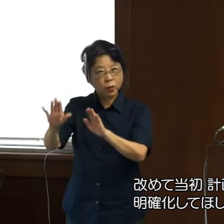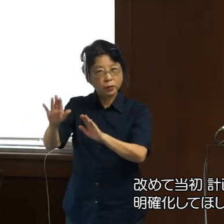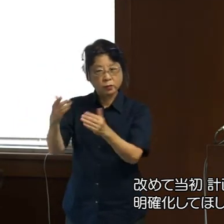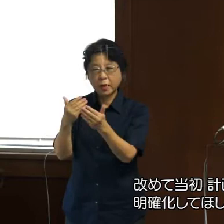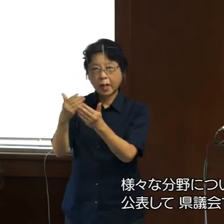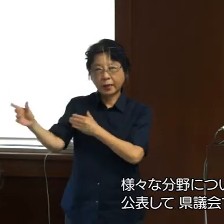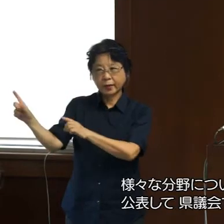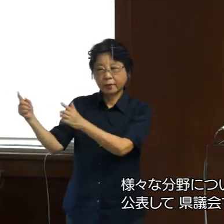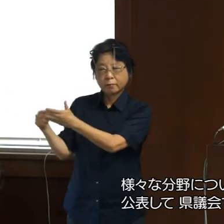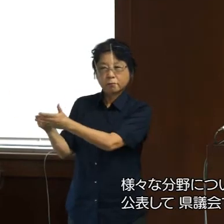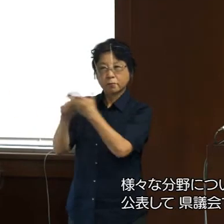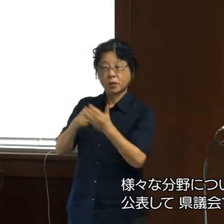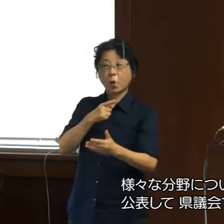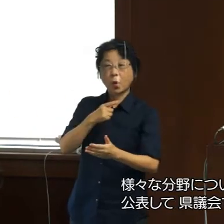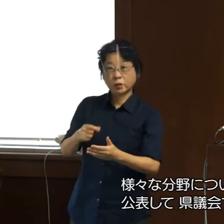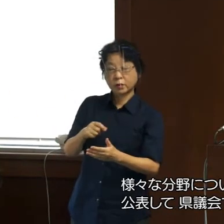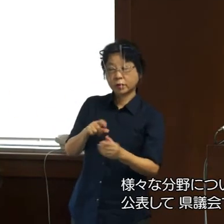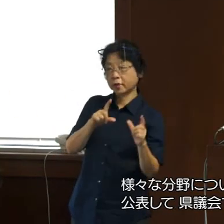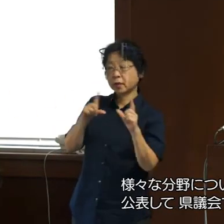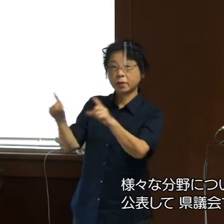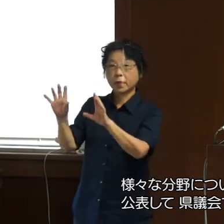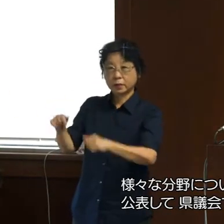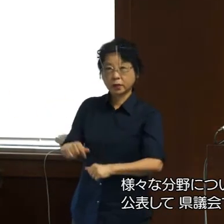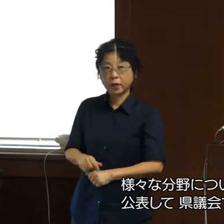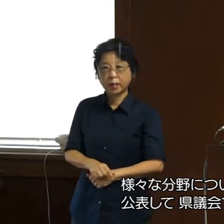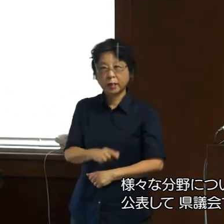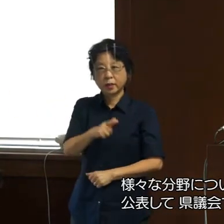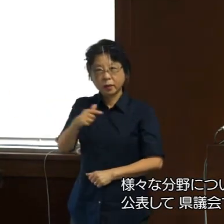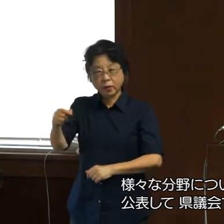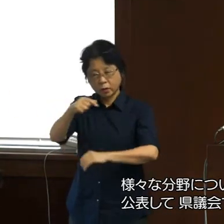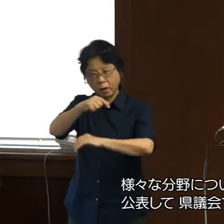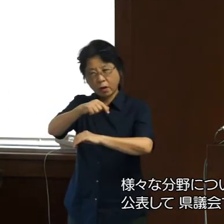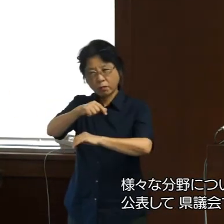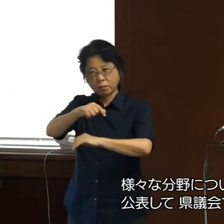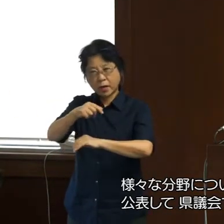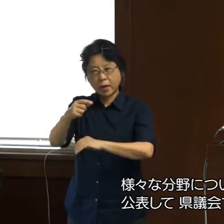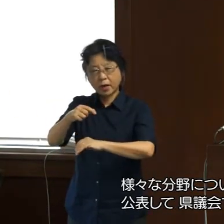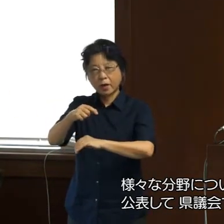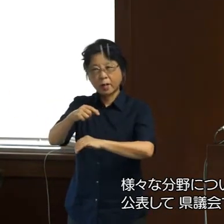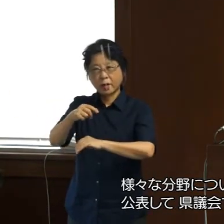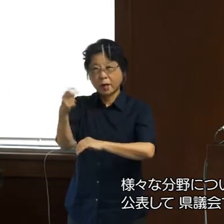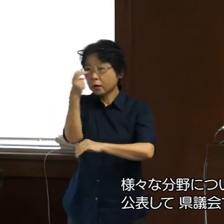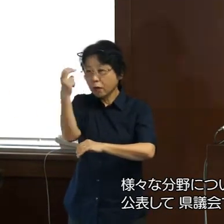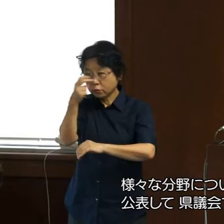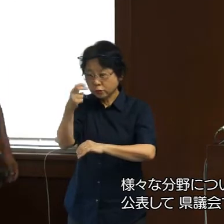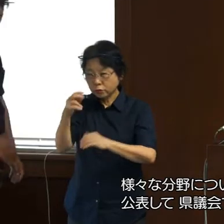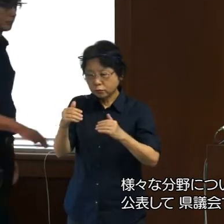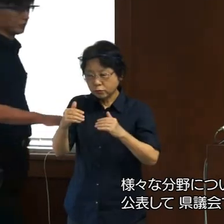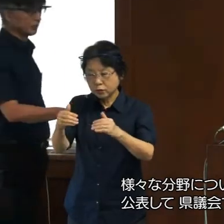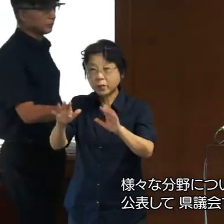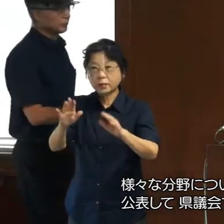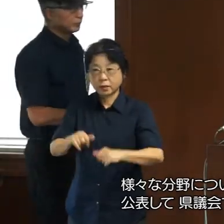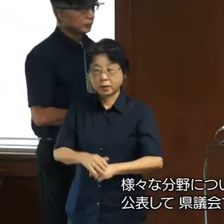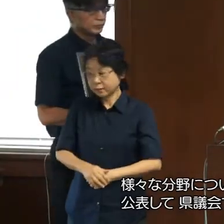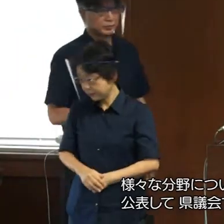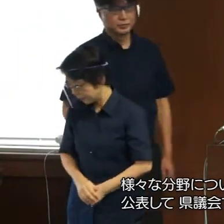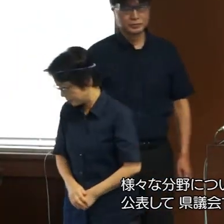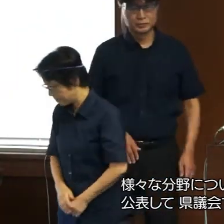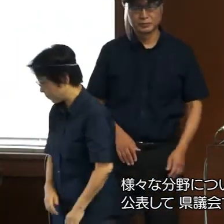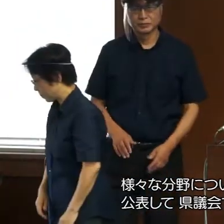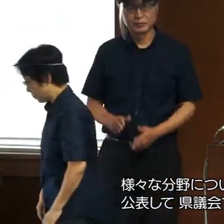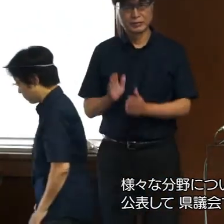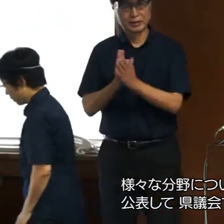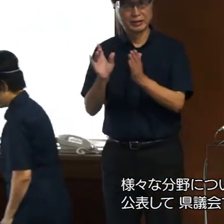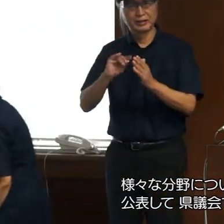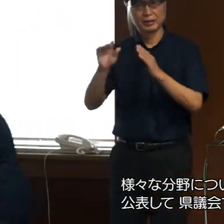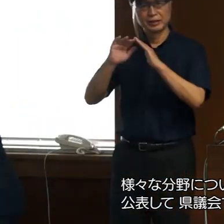、さまざまな分野についての確認検定を行って全面整理を公表して、県議会で